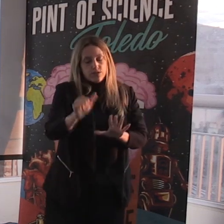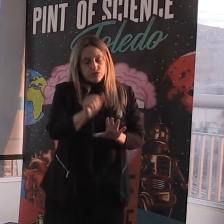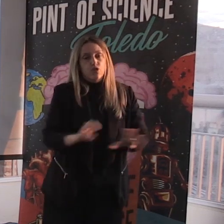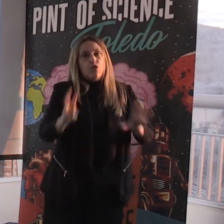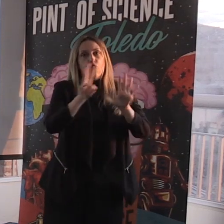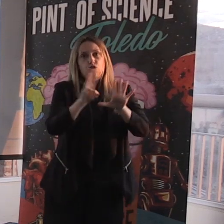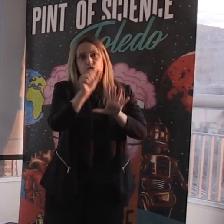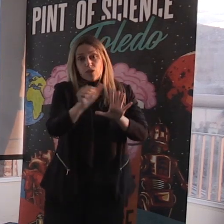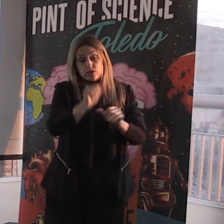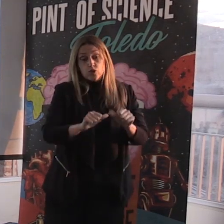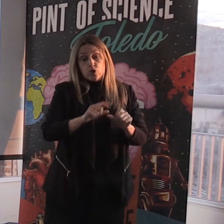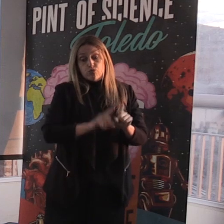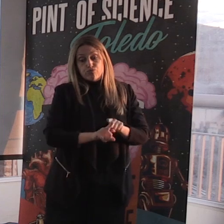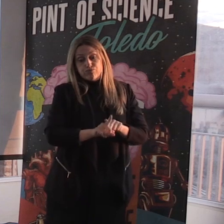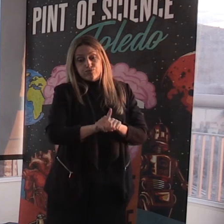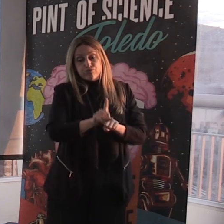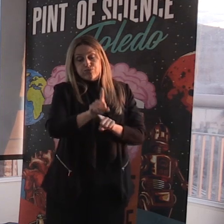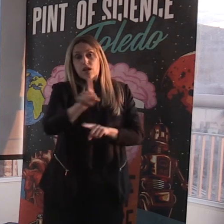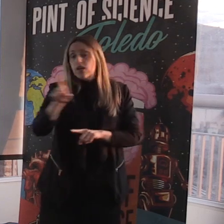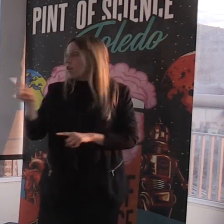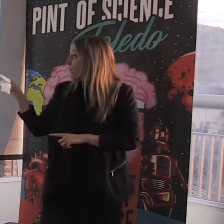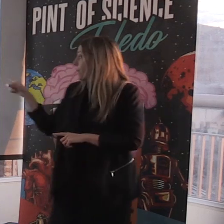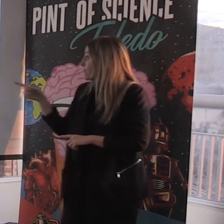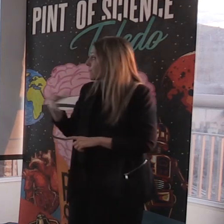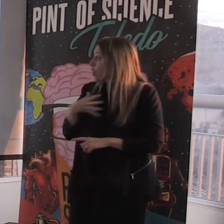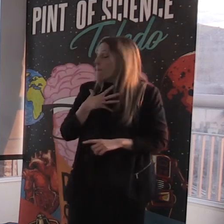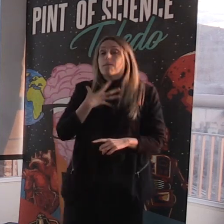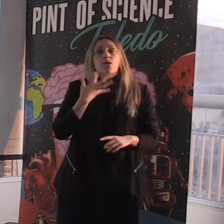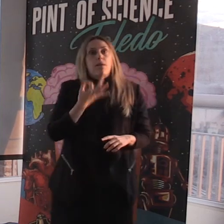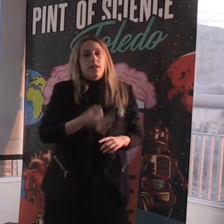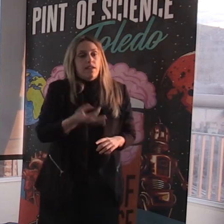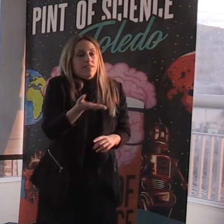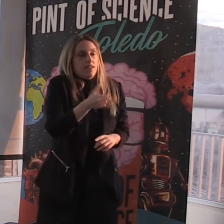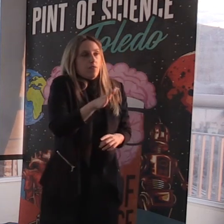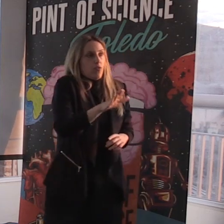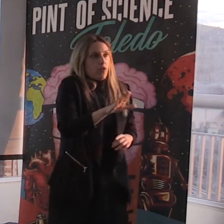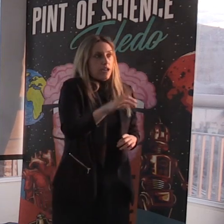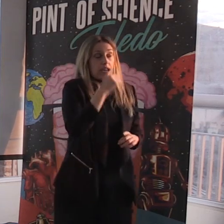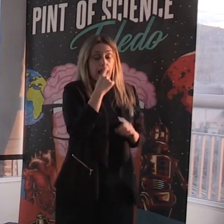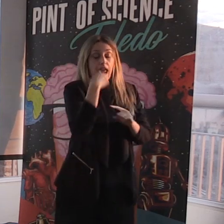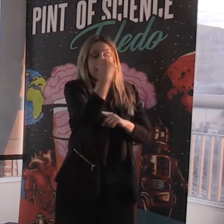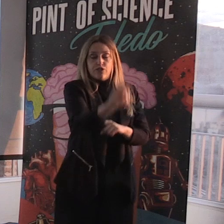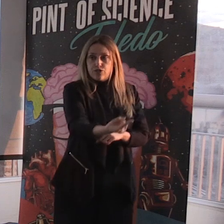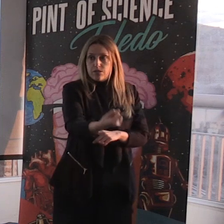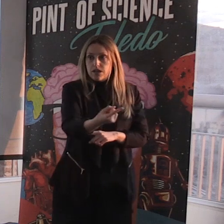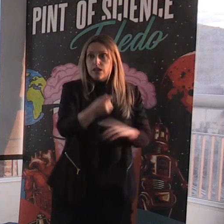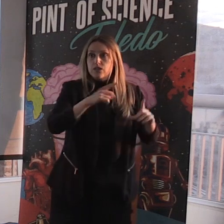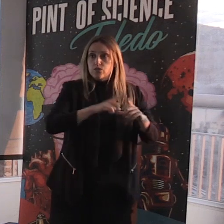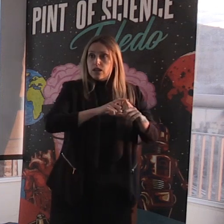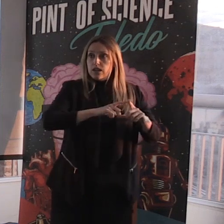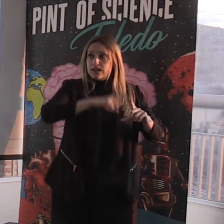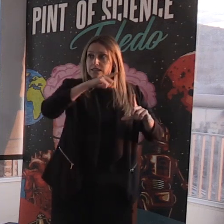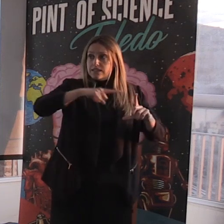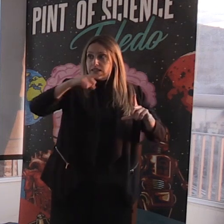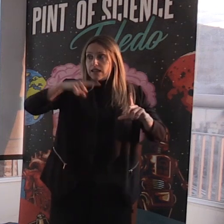Esto es la probabilidad de morir en el año que viene. Es una escala logarítmica. Y esta es